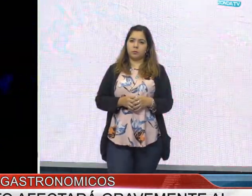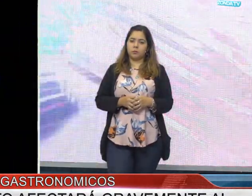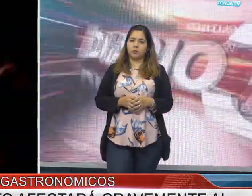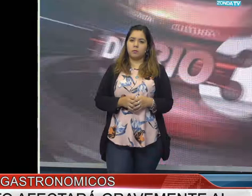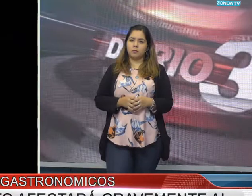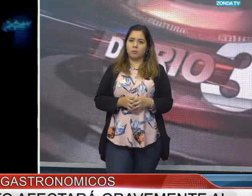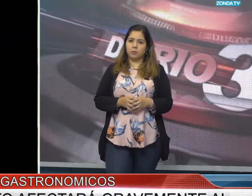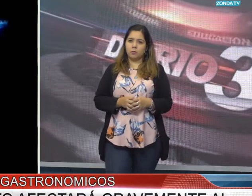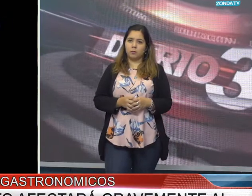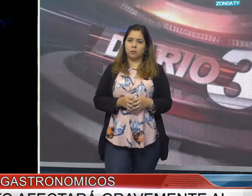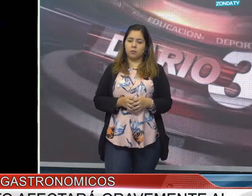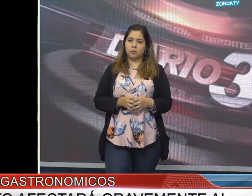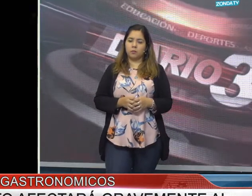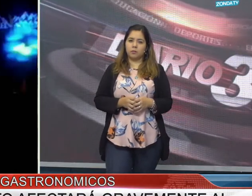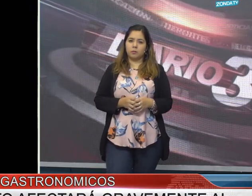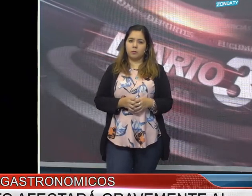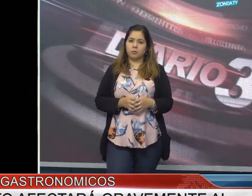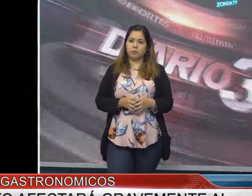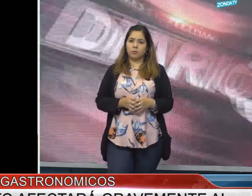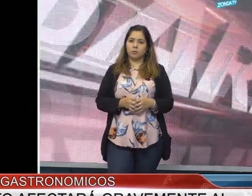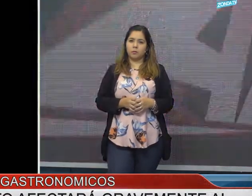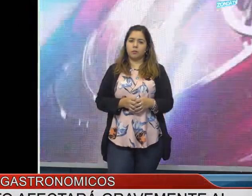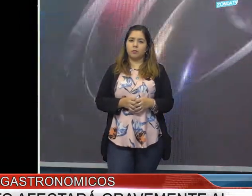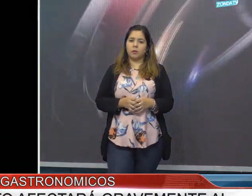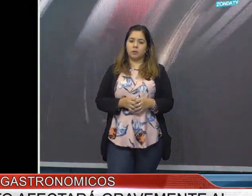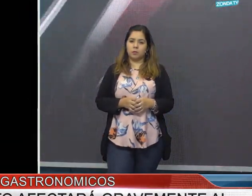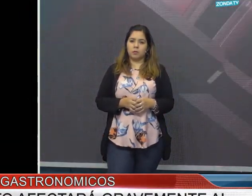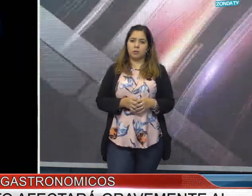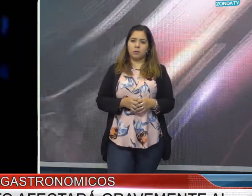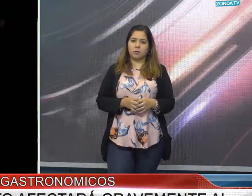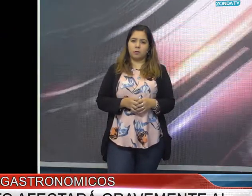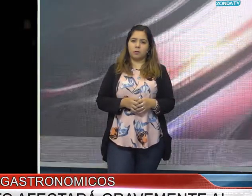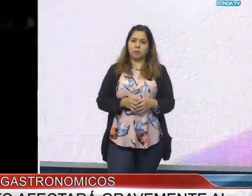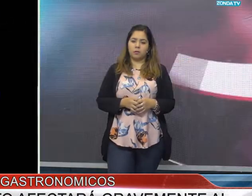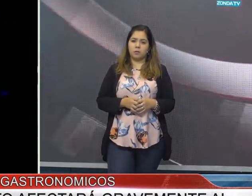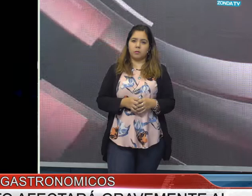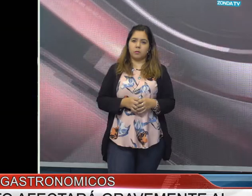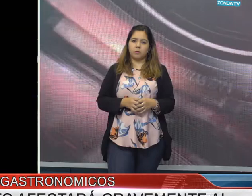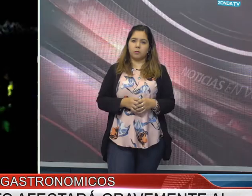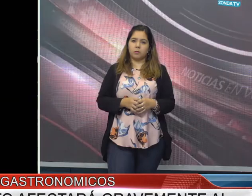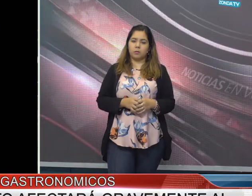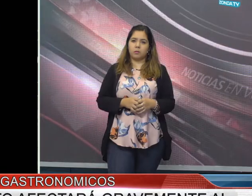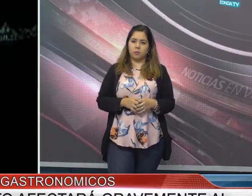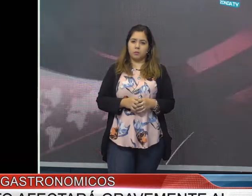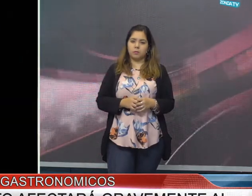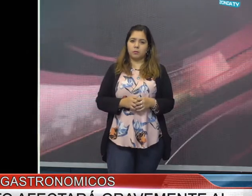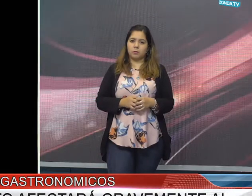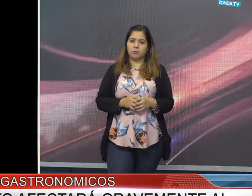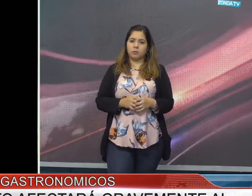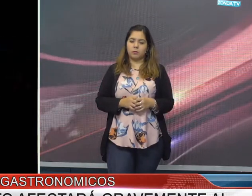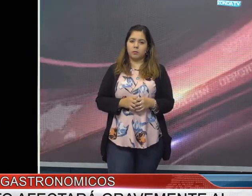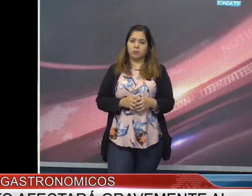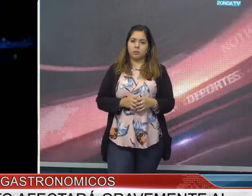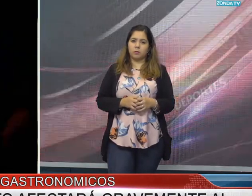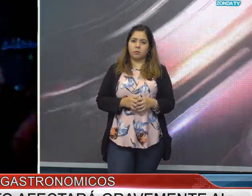fijos, y todo ese tipo de cosas, no se dejó de pagar nada. Pero la situación hoy es complicada, entonces hoy por hoy, cerrando,